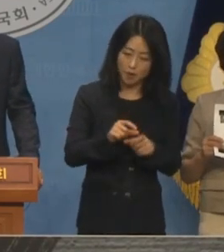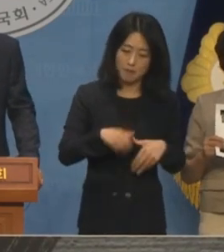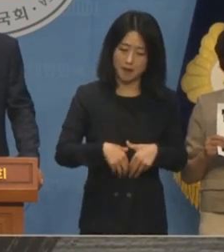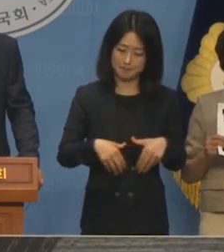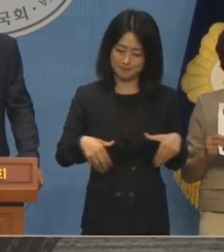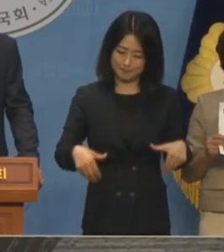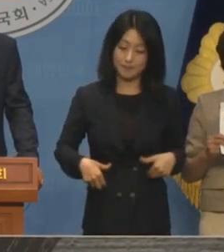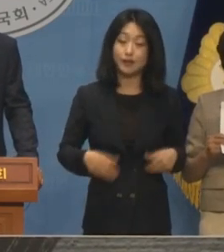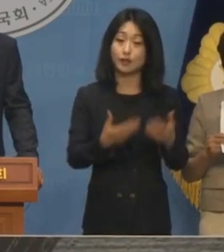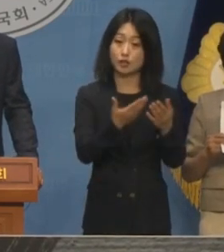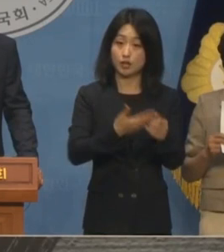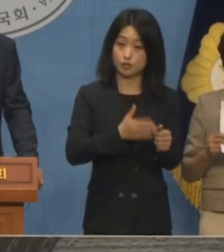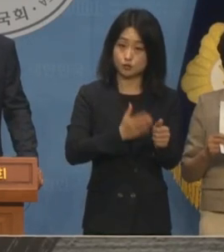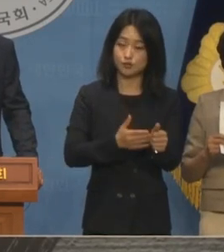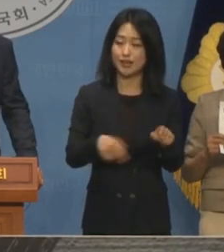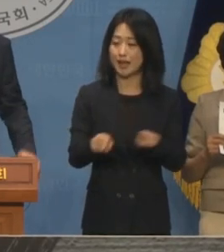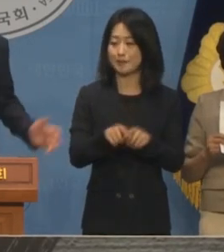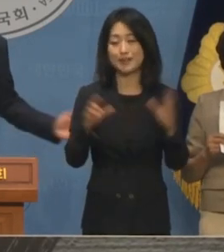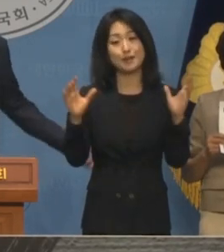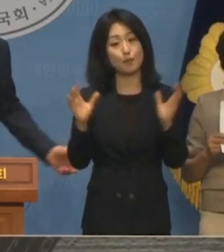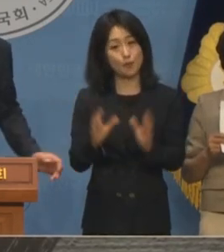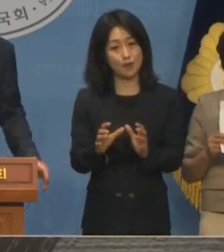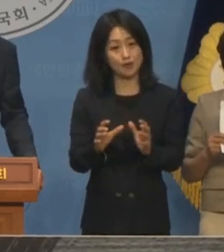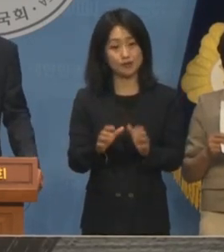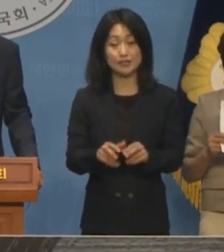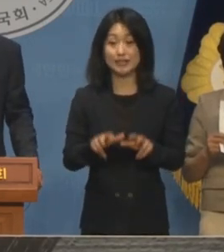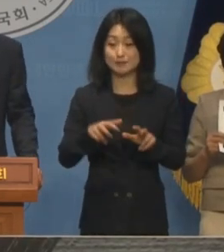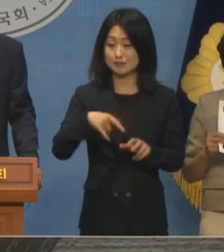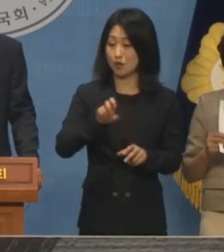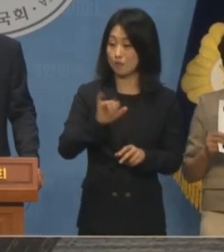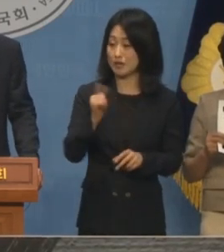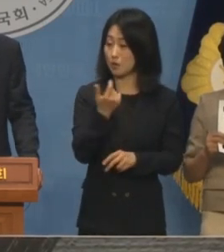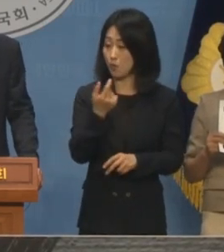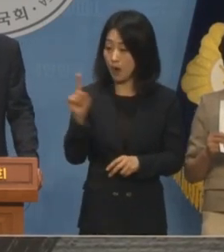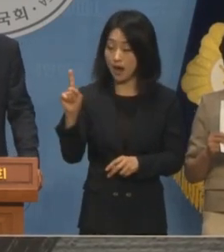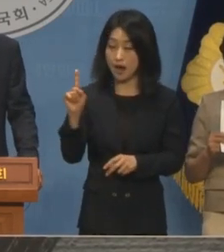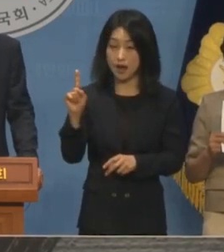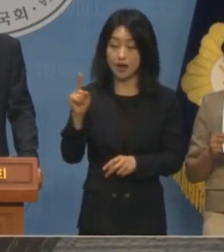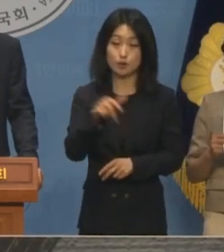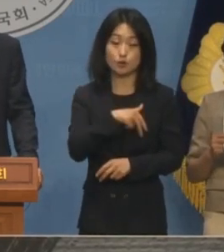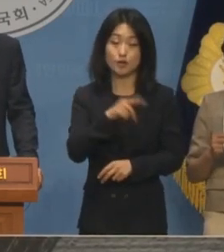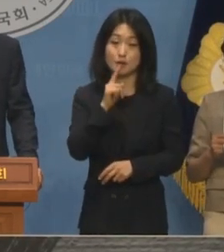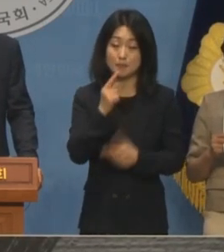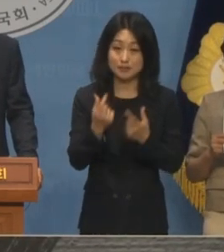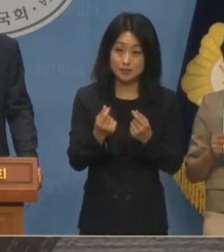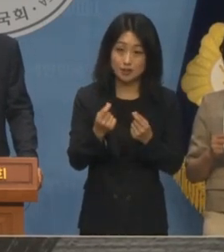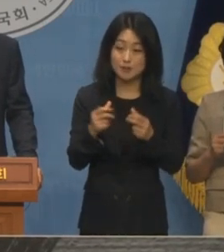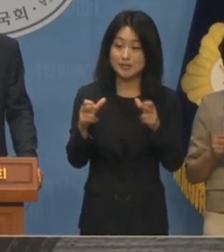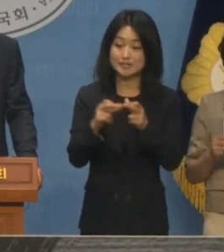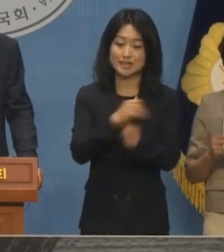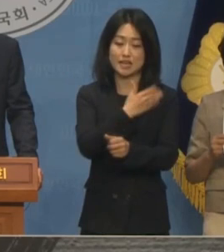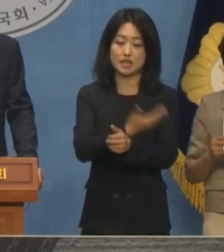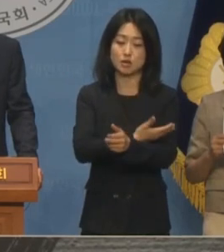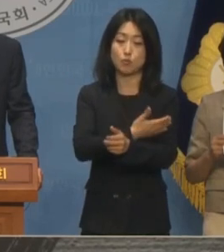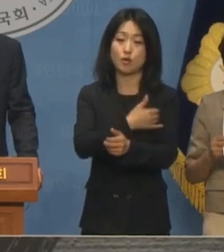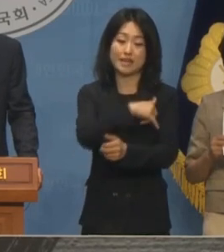마음을 열고 함께 모여서 지금 서미아 의원님께서 말씀하신 장애인 인권법 사회를 만드는데 힘을